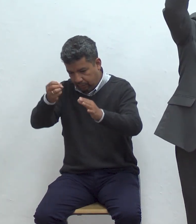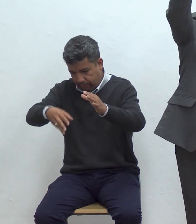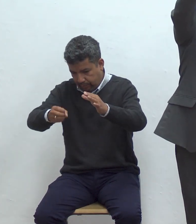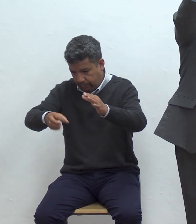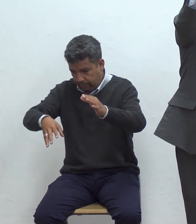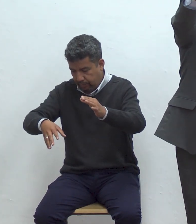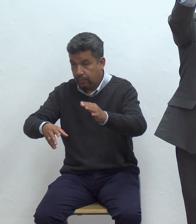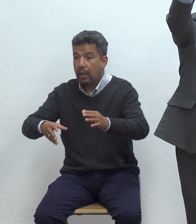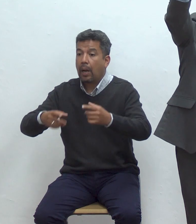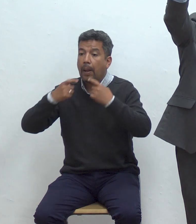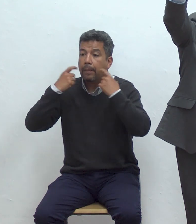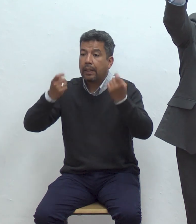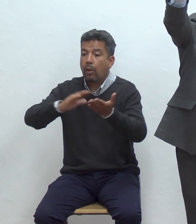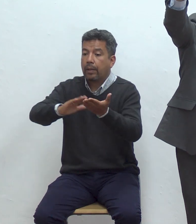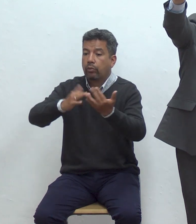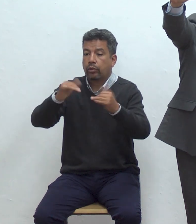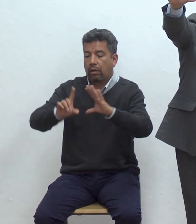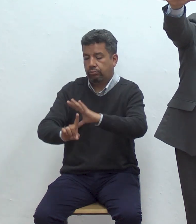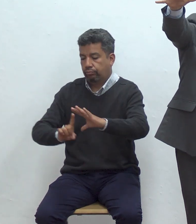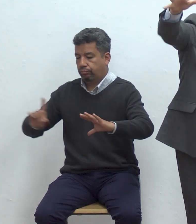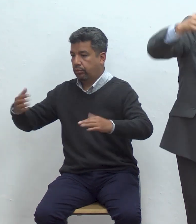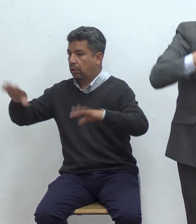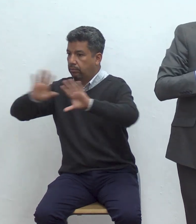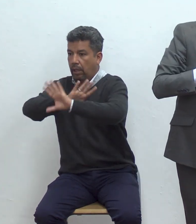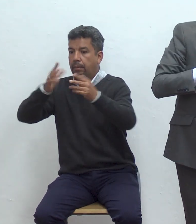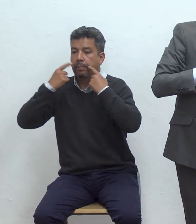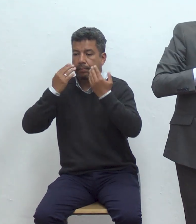decía, los pecados han sido perdonados. Y usted se imagina,